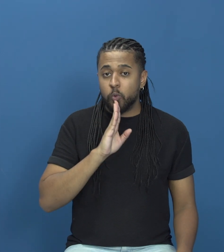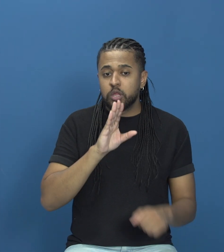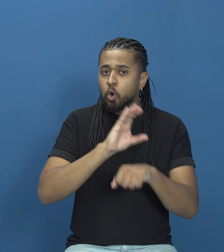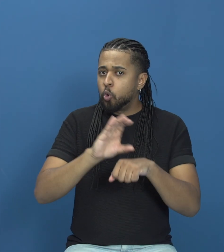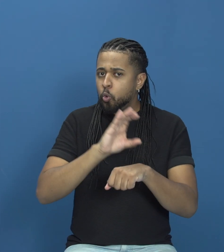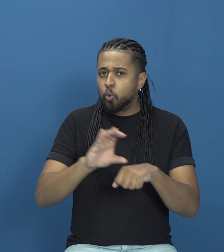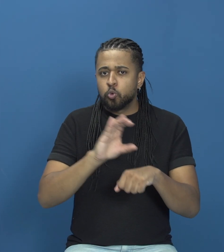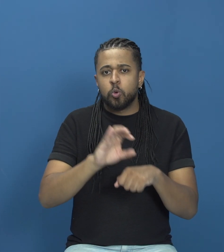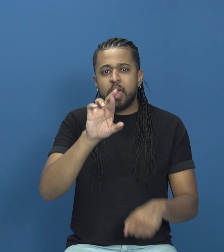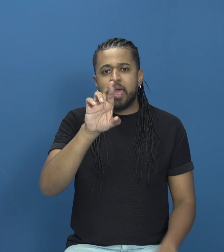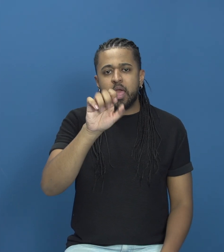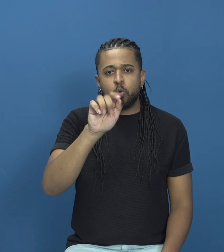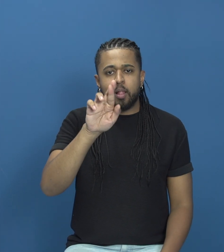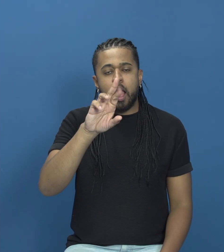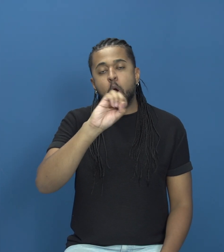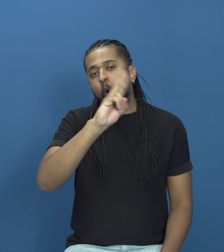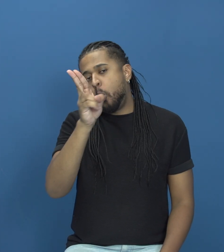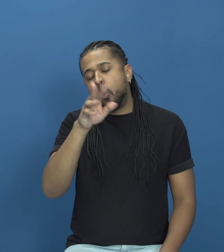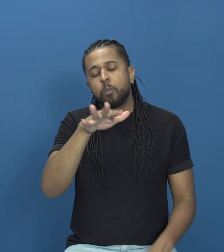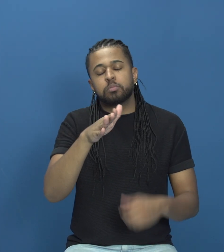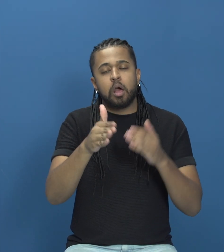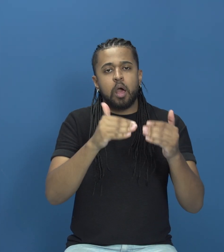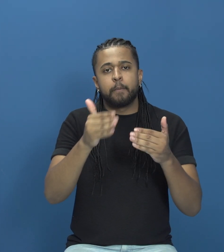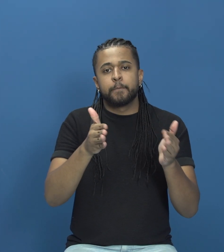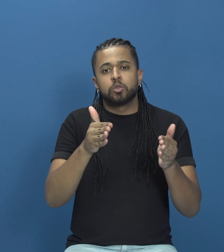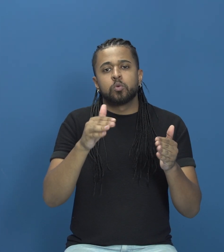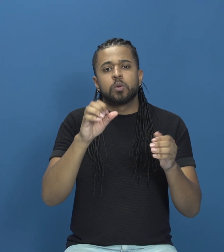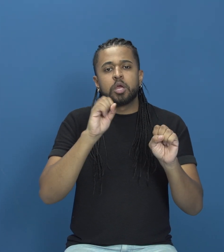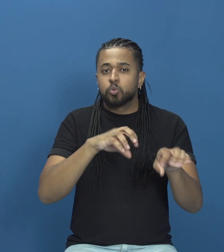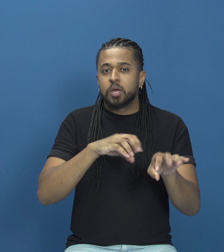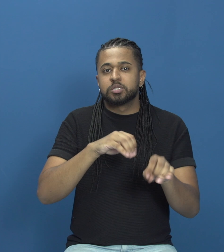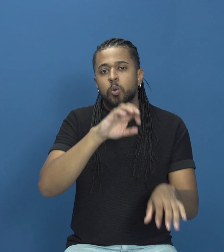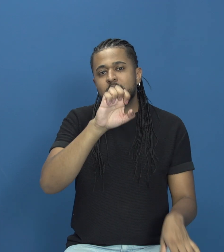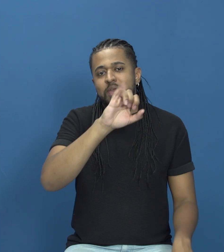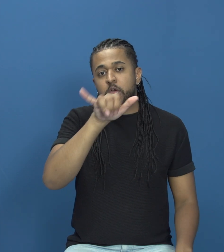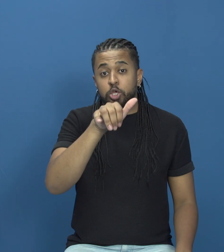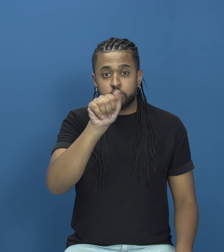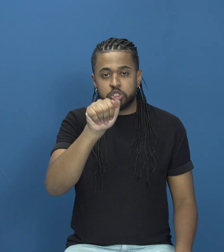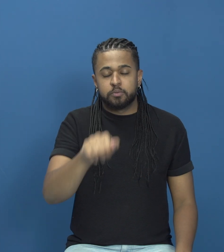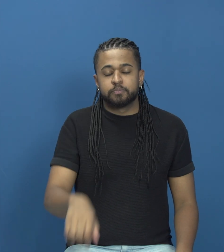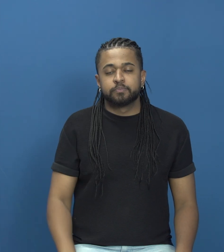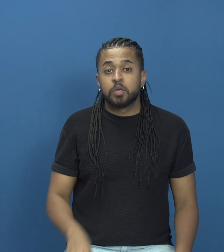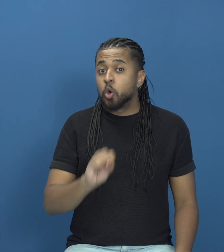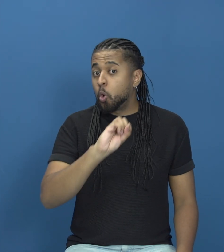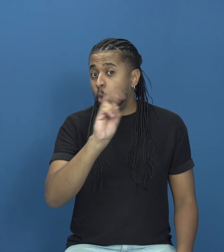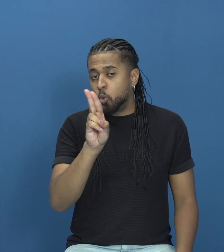cursos regulares ou no âmbito da modalidade de educação de jovens e adultos.